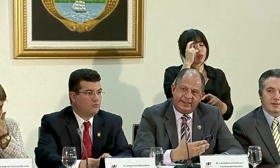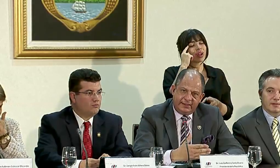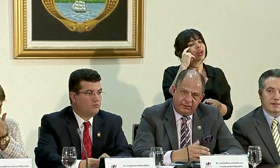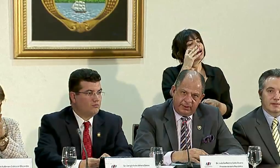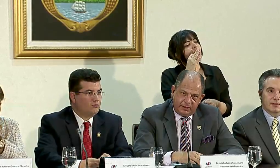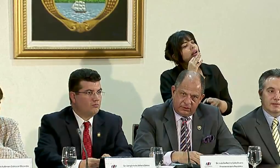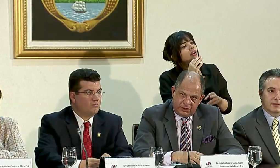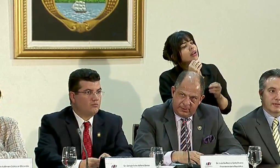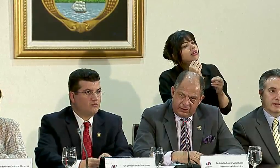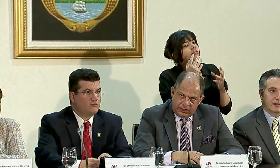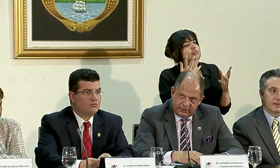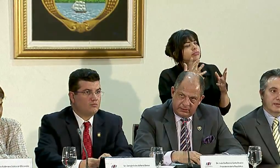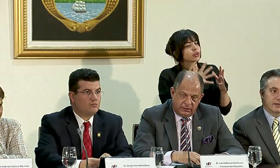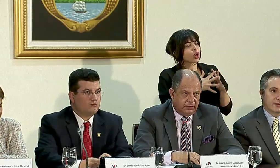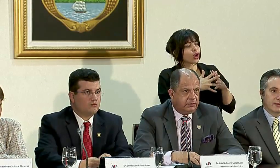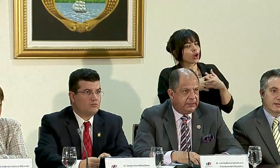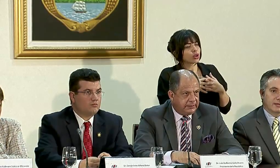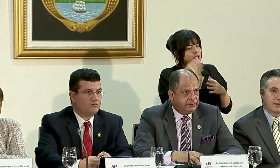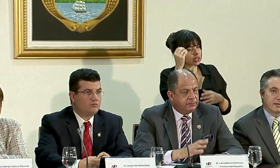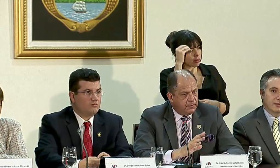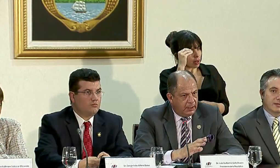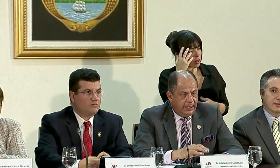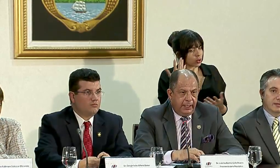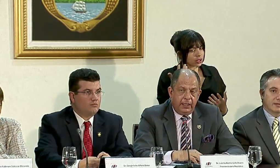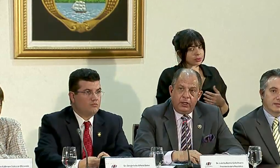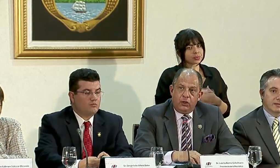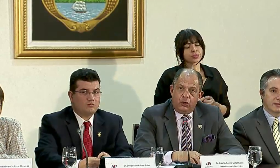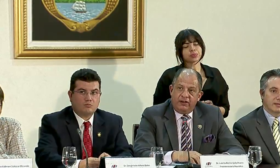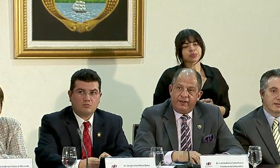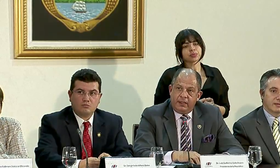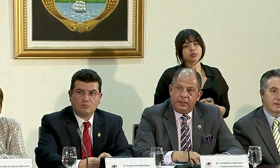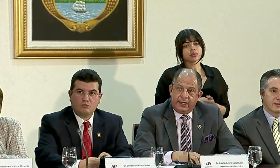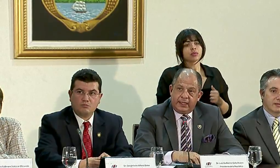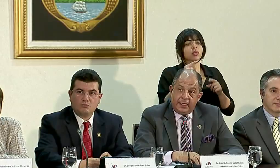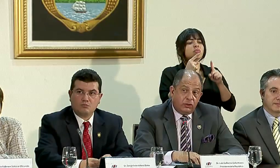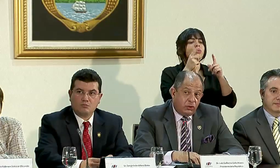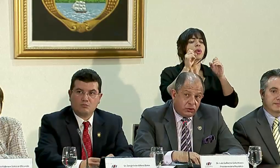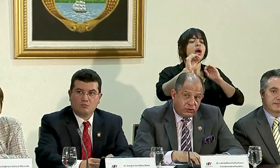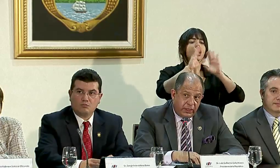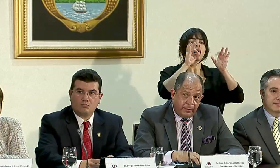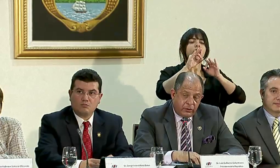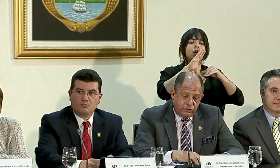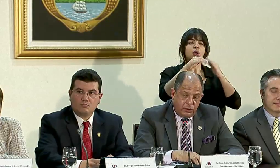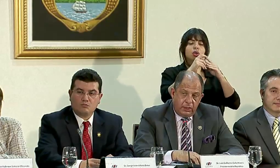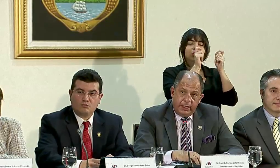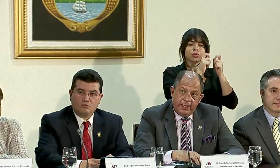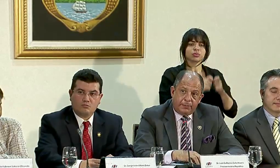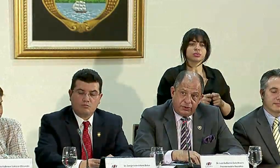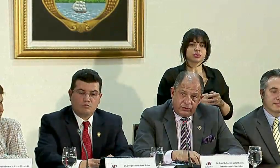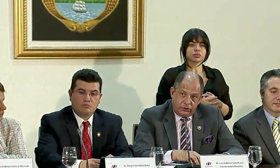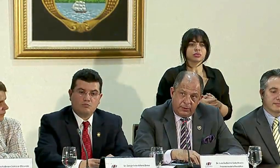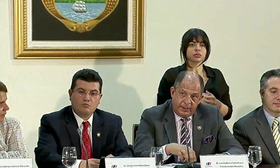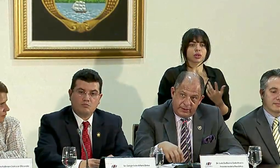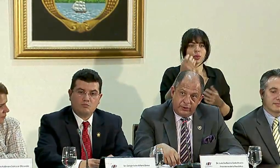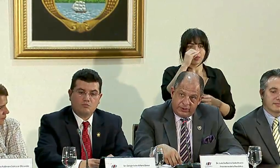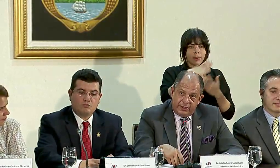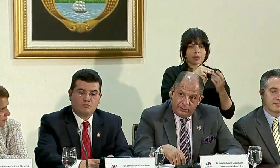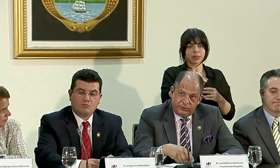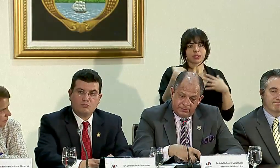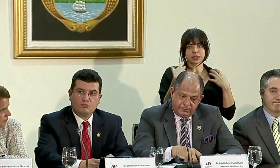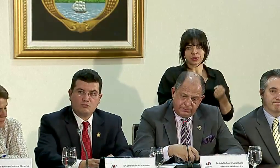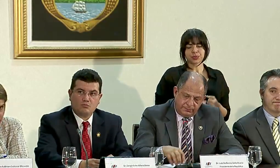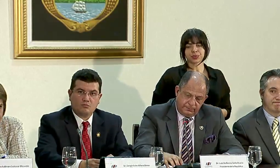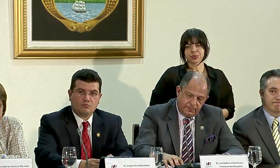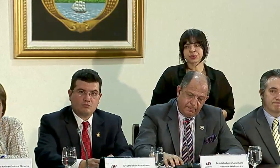considerarán excesivamente conservadoras, ¿verdad? Con el fin de aclarar en todos sus términos la posición del Ministerio de